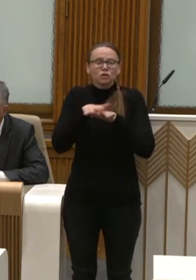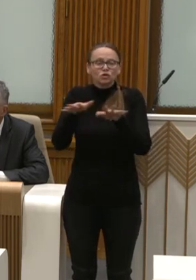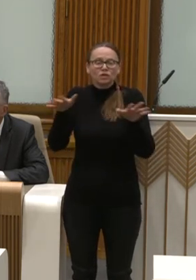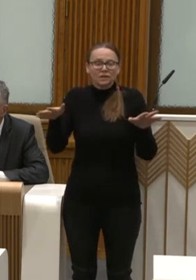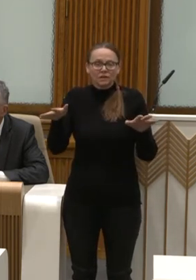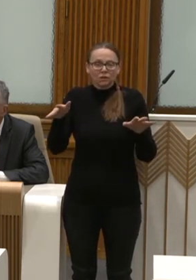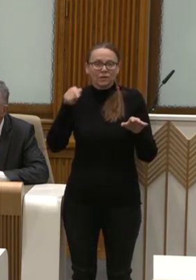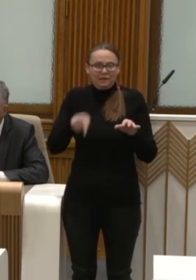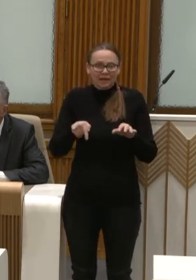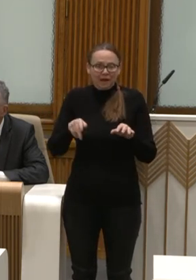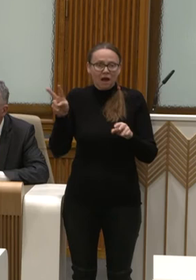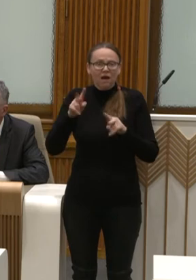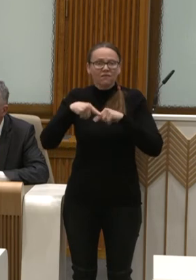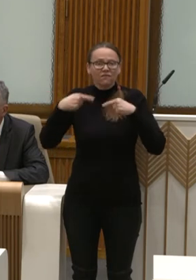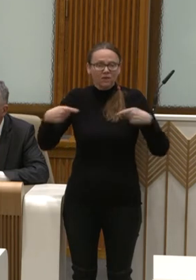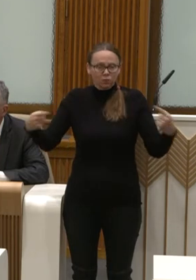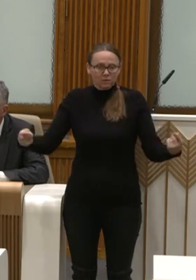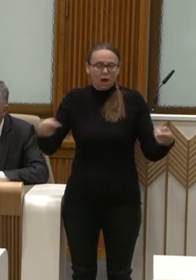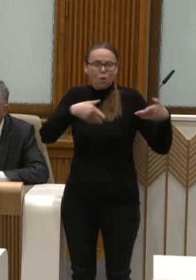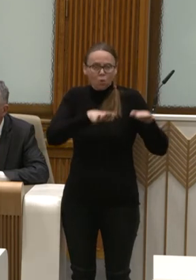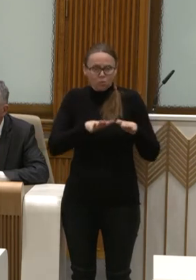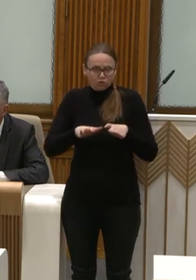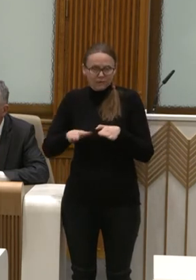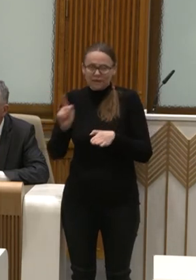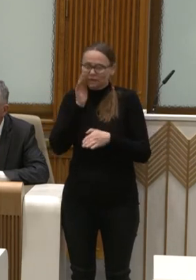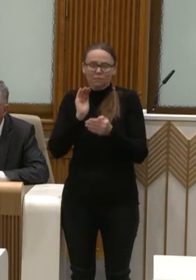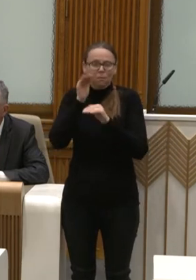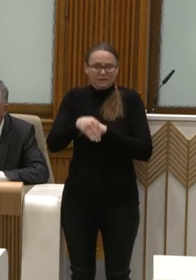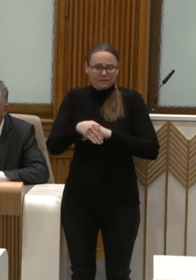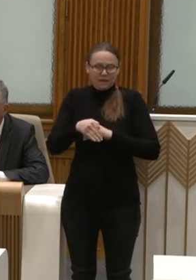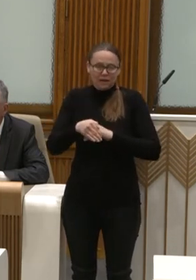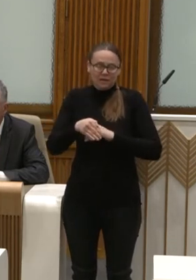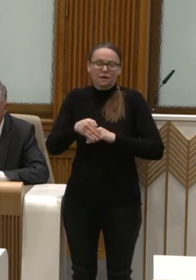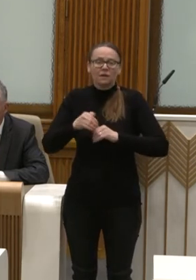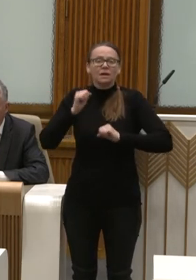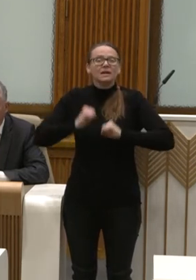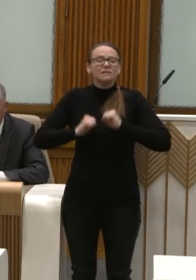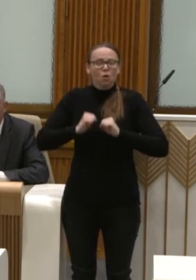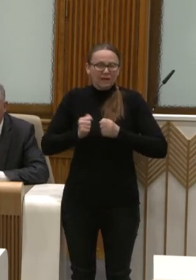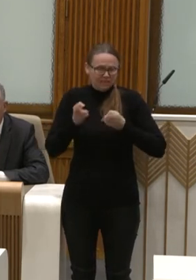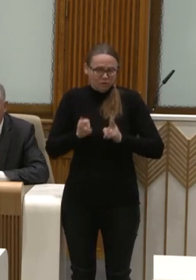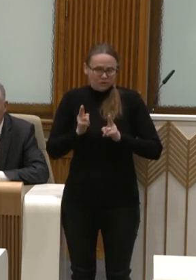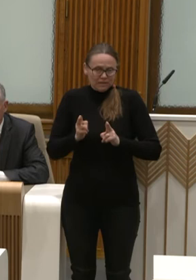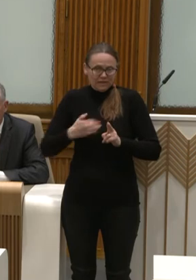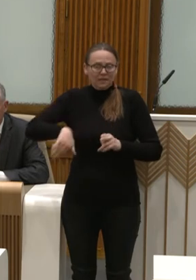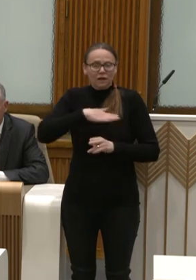širitev tega virusa upočasnjena in da ne bo presegla zmogljivosti našega zdravstvenega sistema.